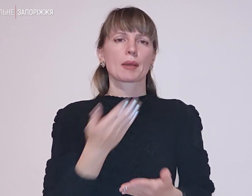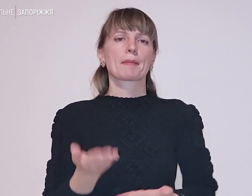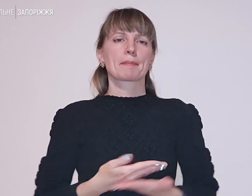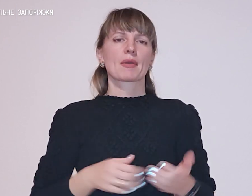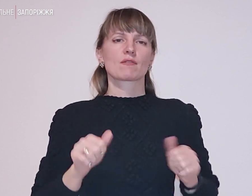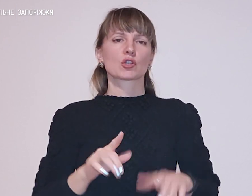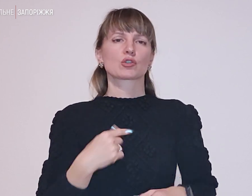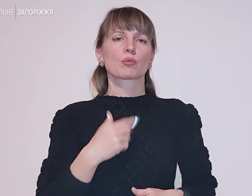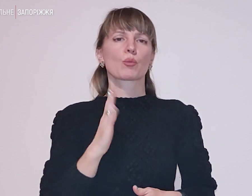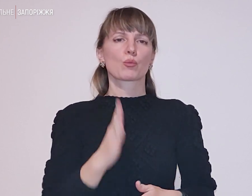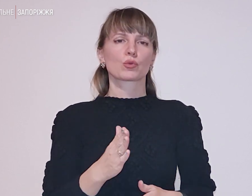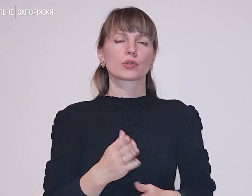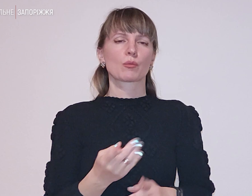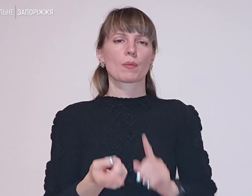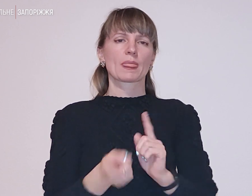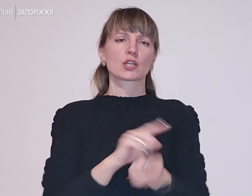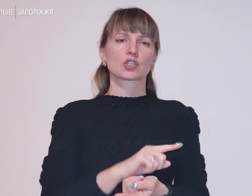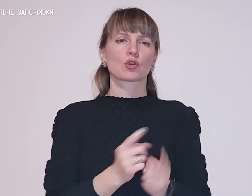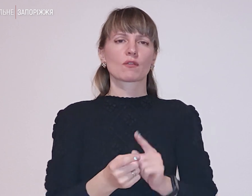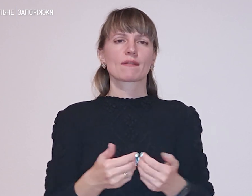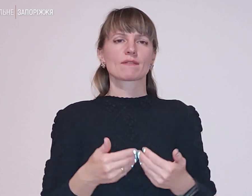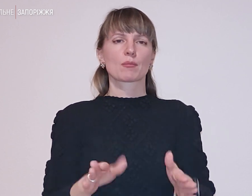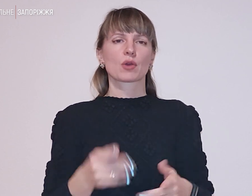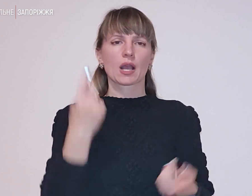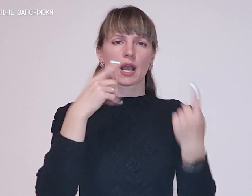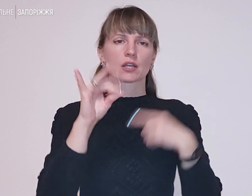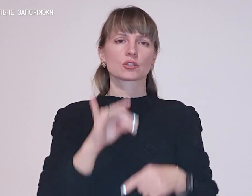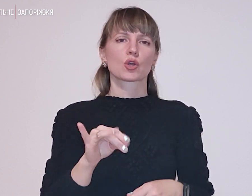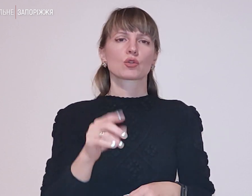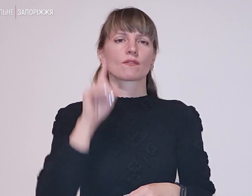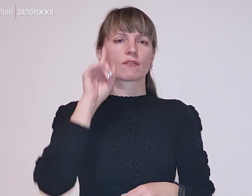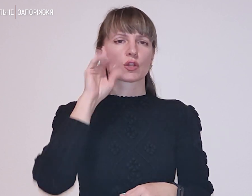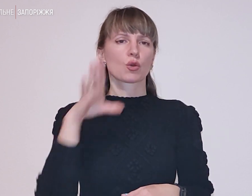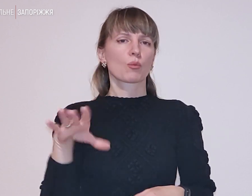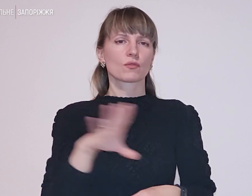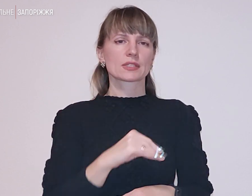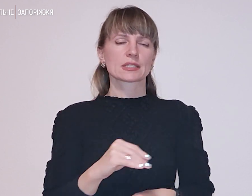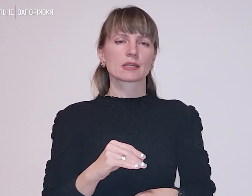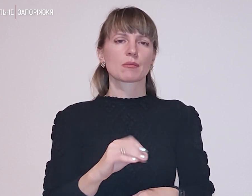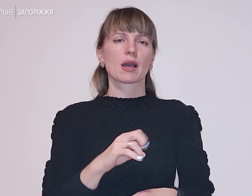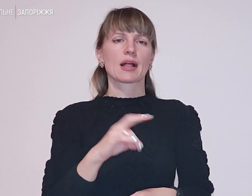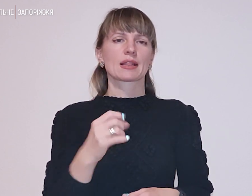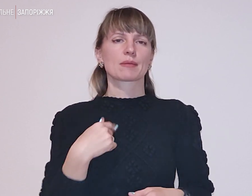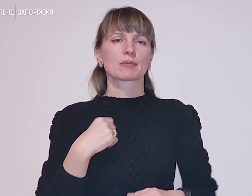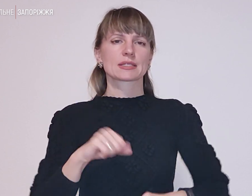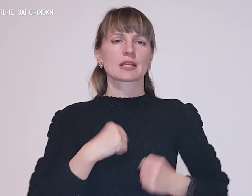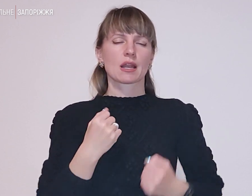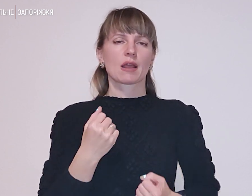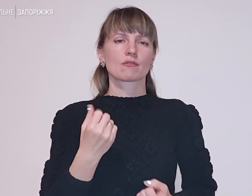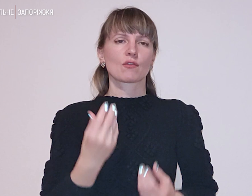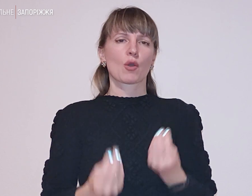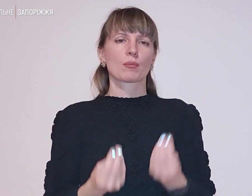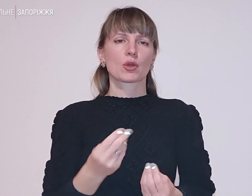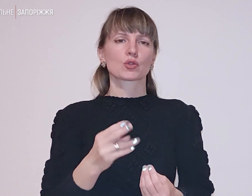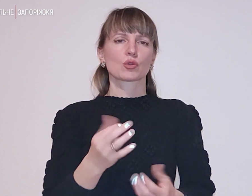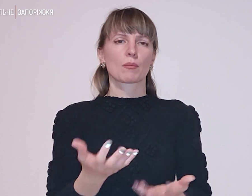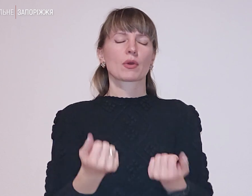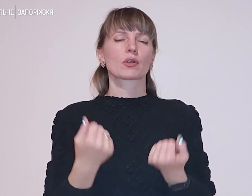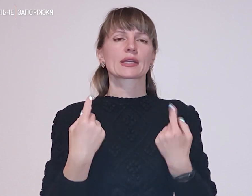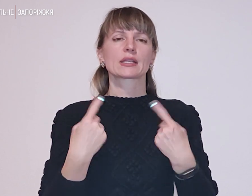що ми будемо чергувати. Випускаємо казочку то відому всім, але її стараємося обігрувати, то беремо зовсім невідому